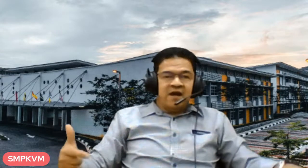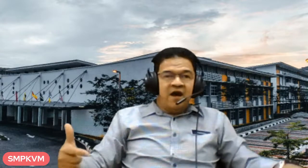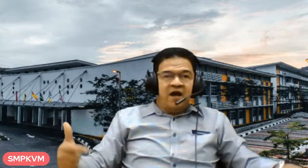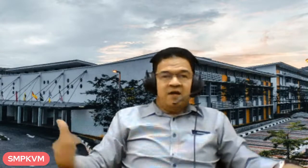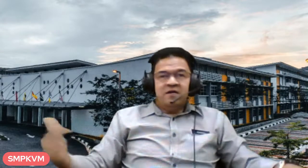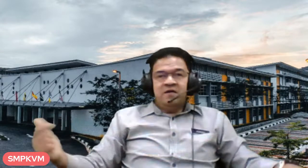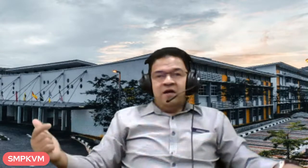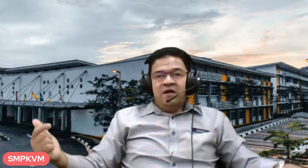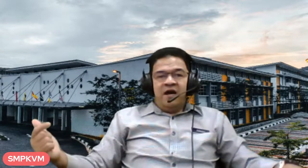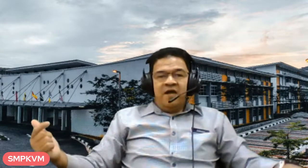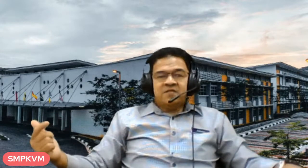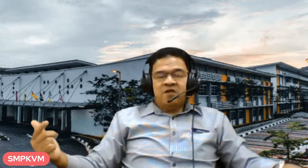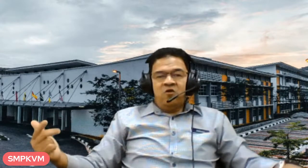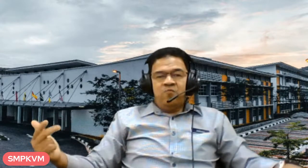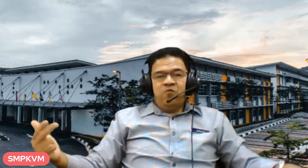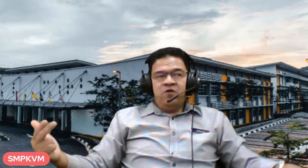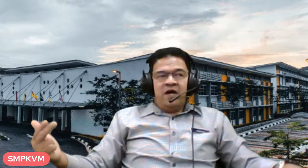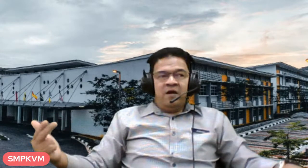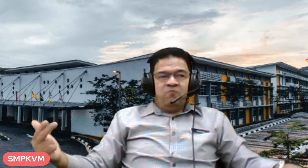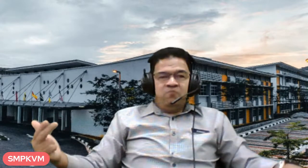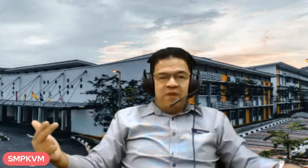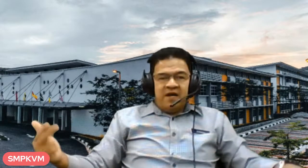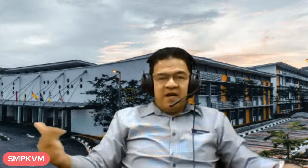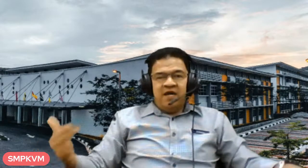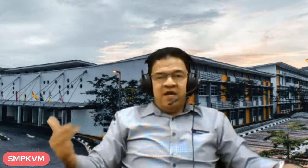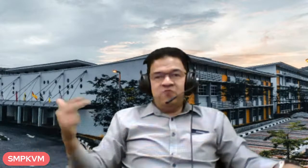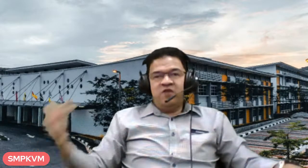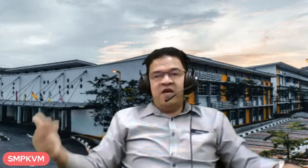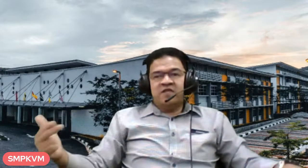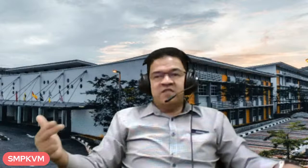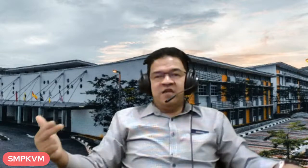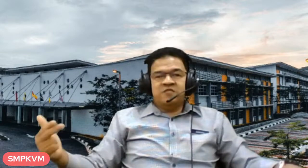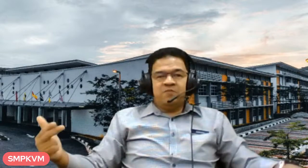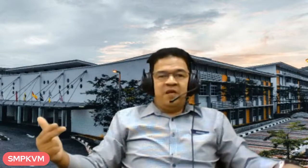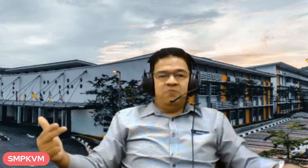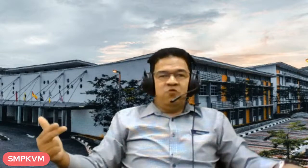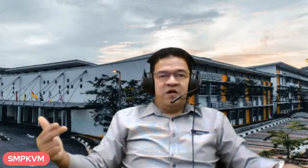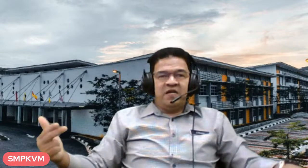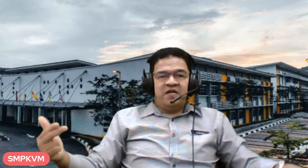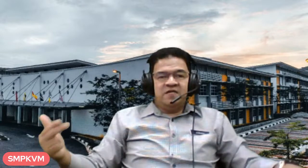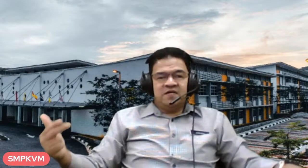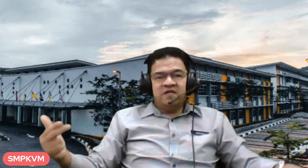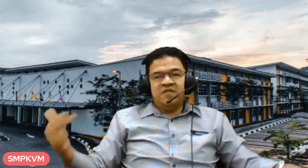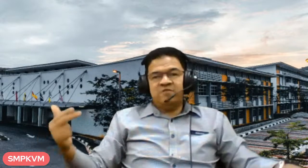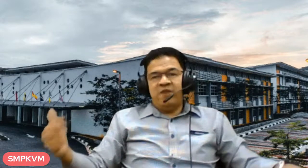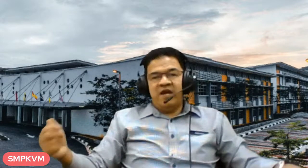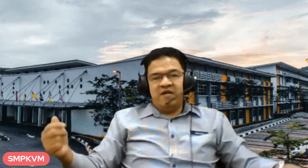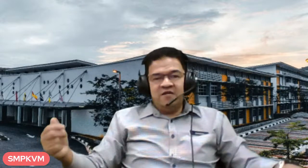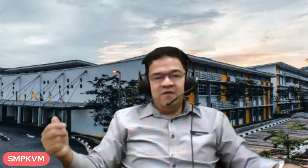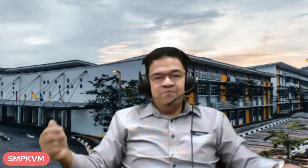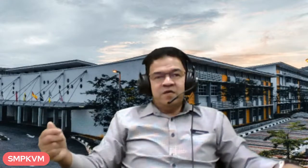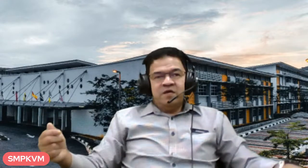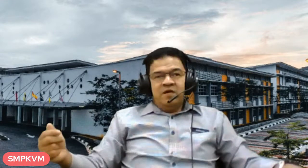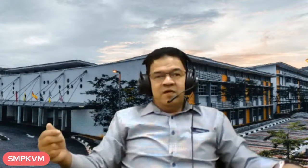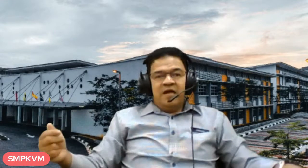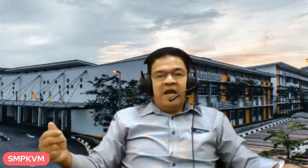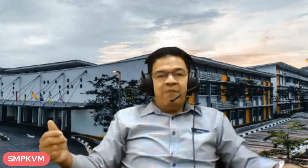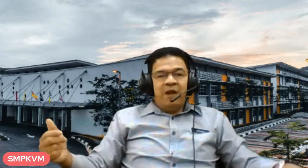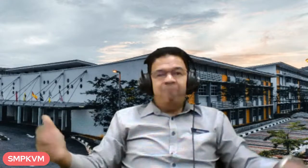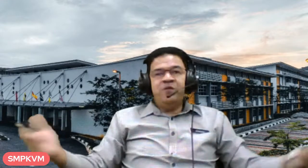daerah ataupun am barangkali ada juga yang telah terpilih mewakili negeri dan sebagainya